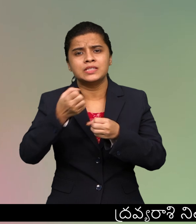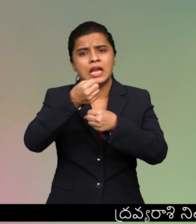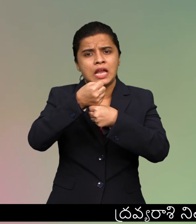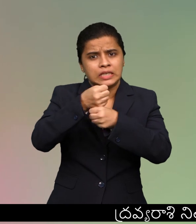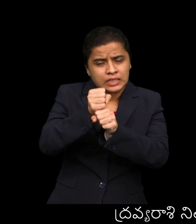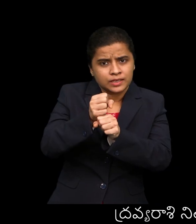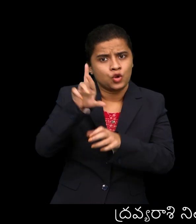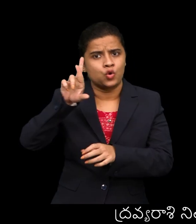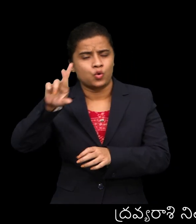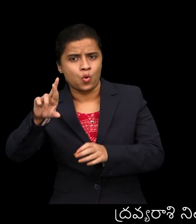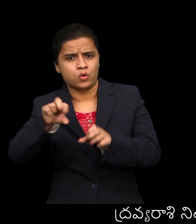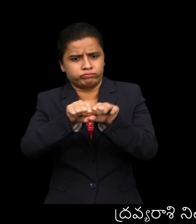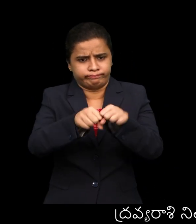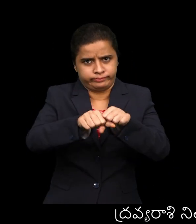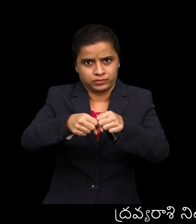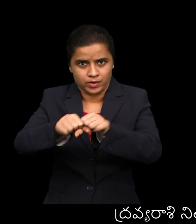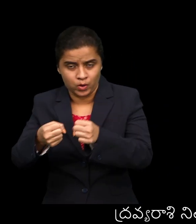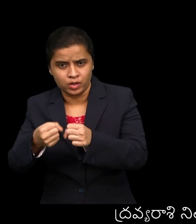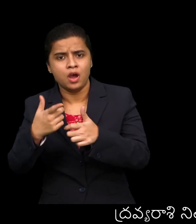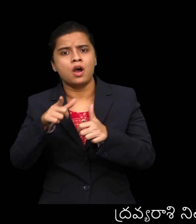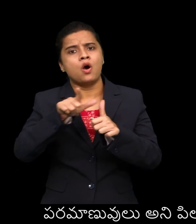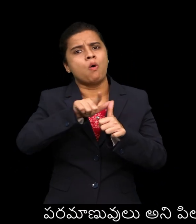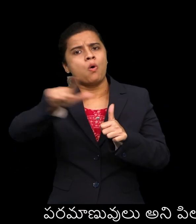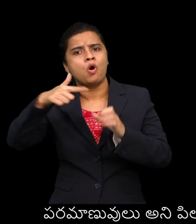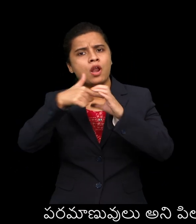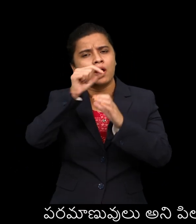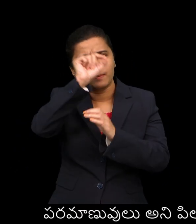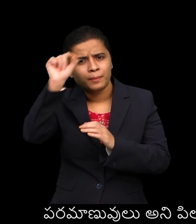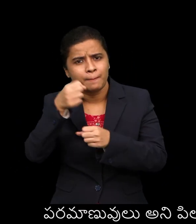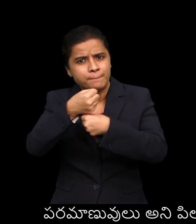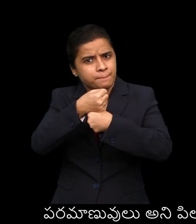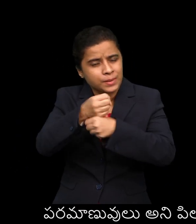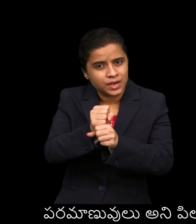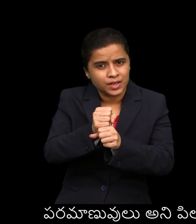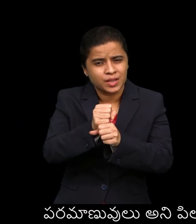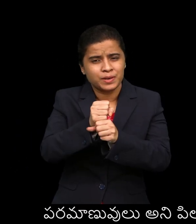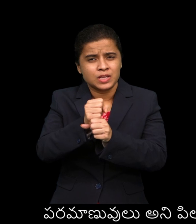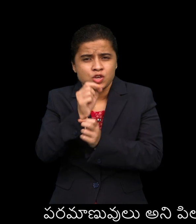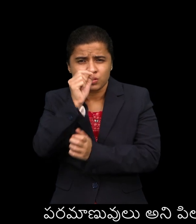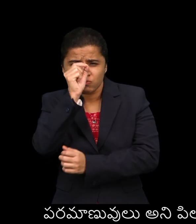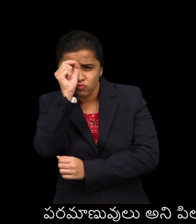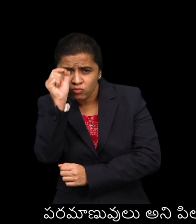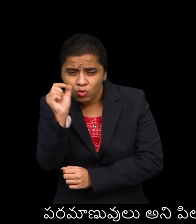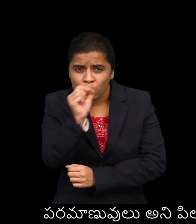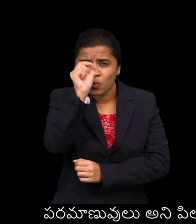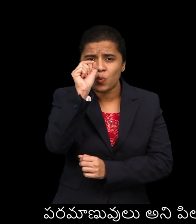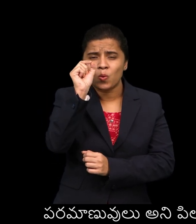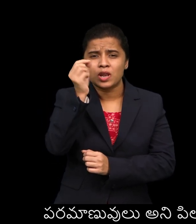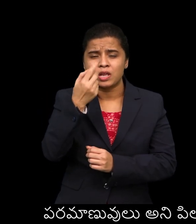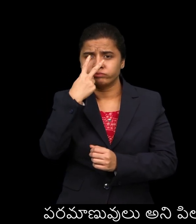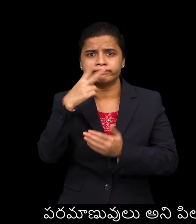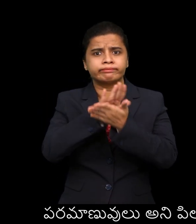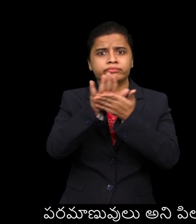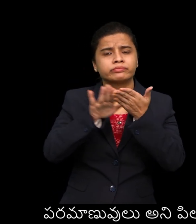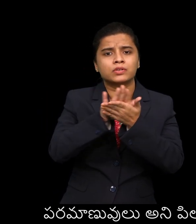ద్రవ్యరాశి నిత్యత్వం జరగాలంటే అన్ని మూలకాలు పరమాణువులు అని పిలువబడే అతి చిన్న కణాలతో తయారు చేయబడాలి.